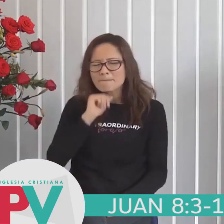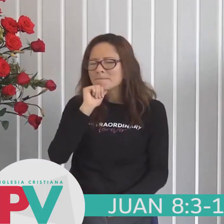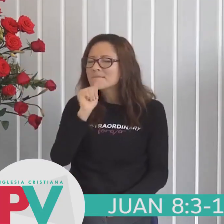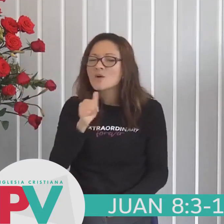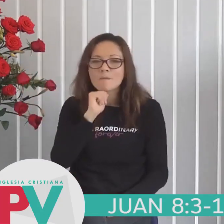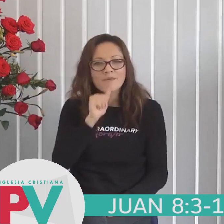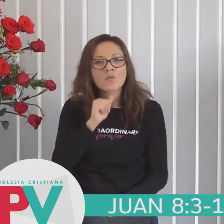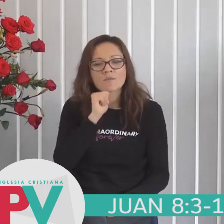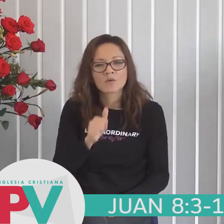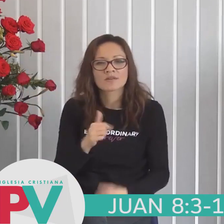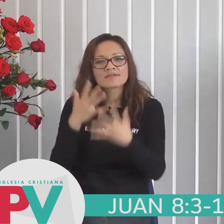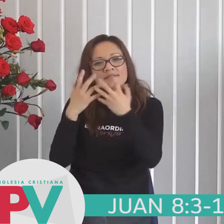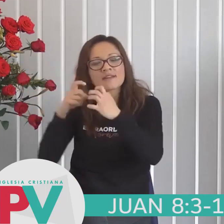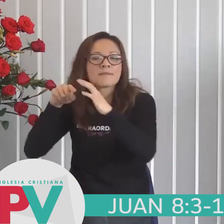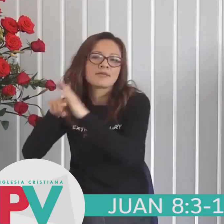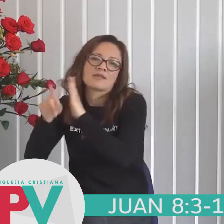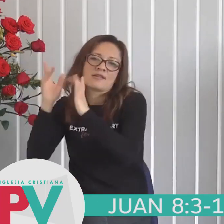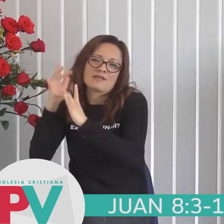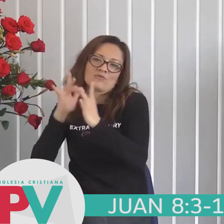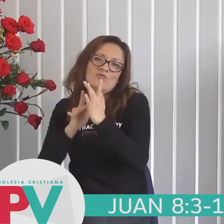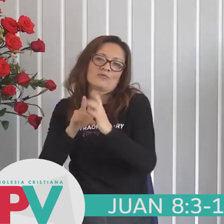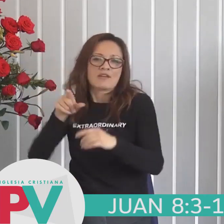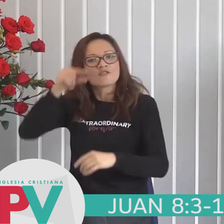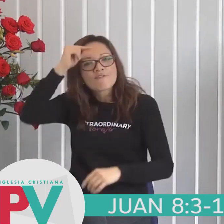todavía, a Jesús.